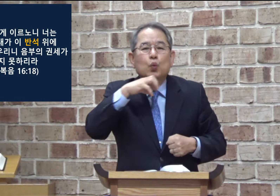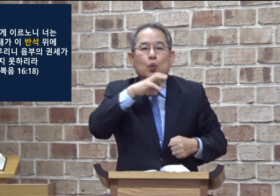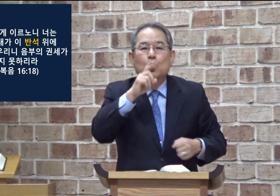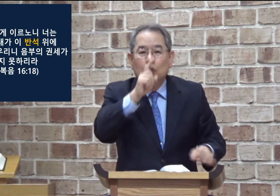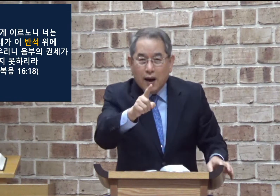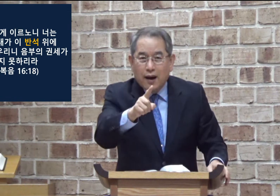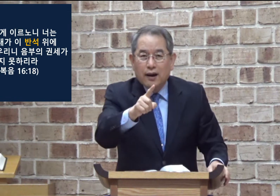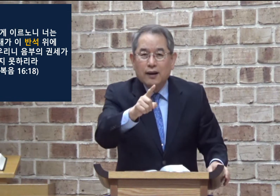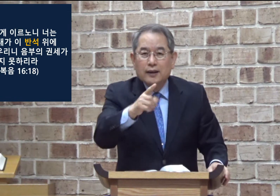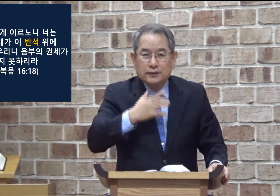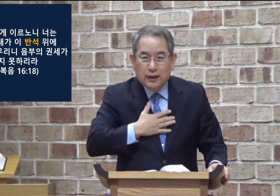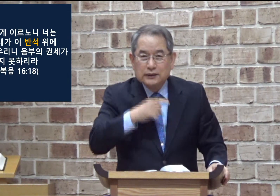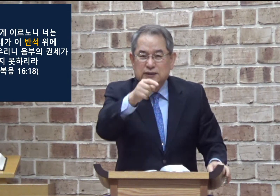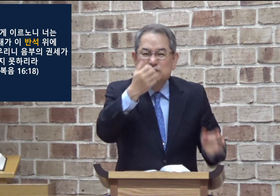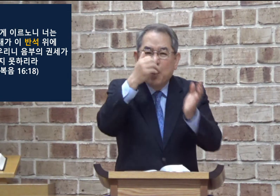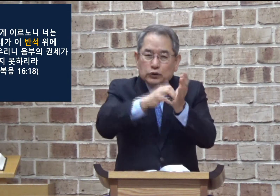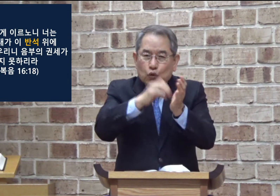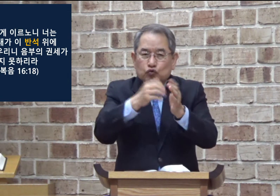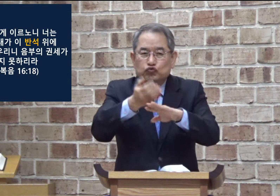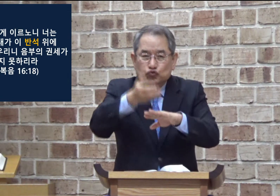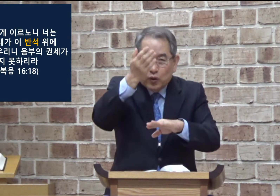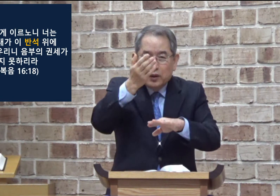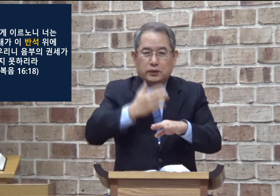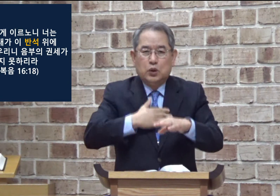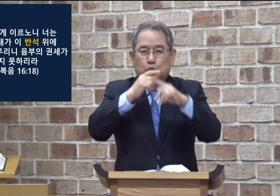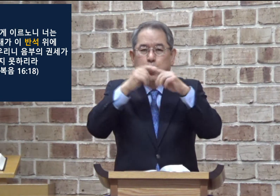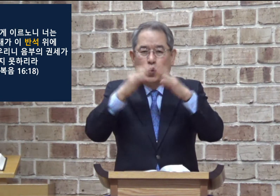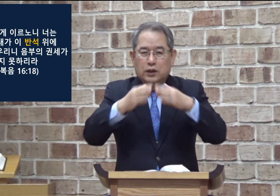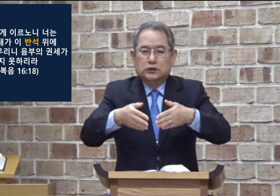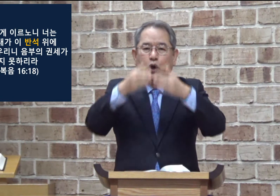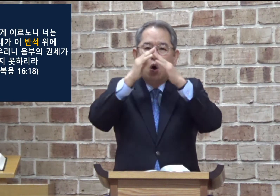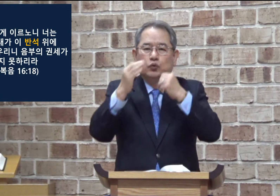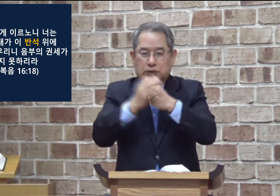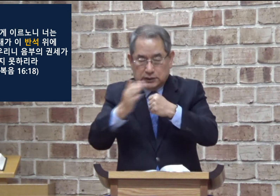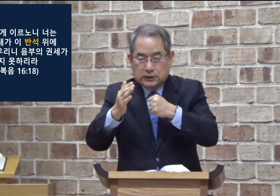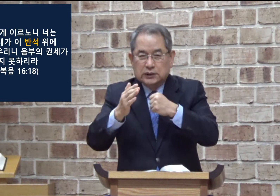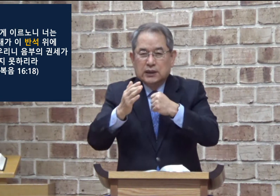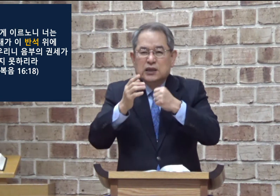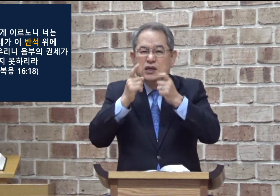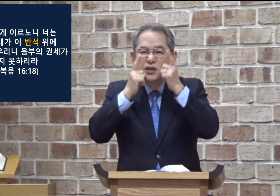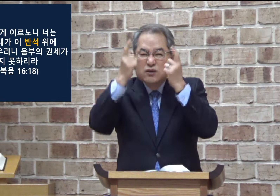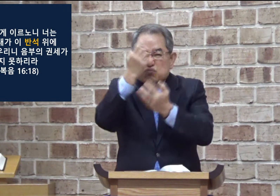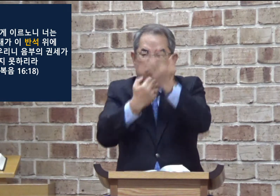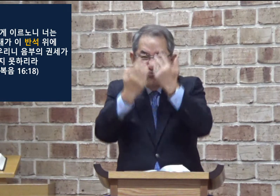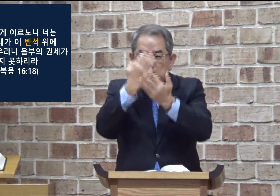내 교회를 세우리니 음부의 권세가 이기지 못하리라.